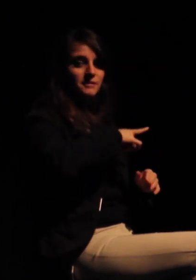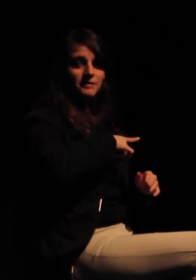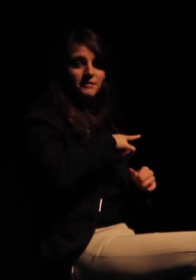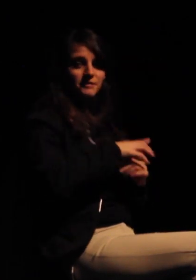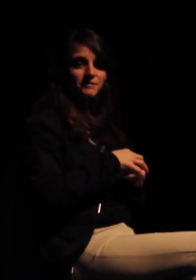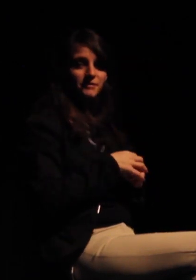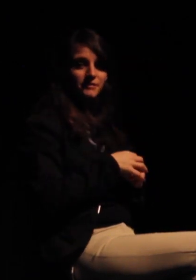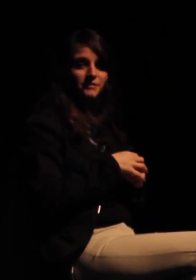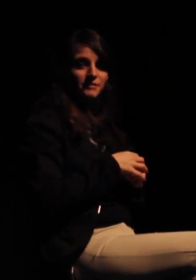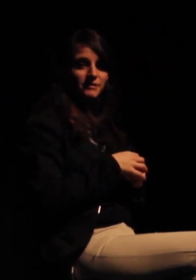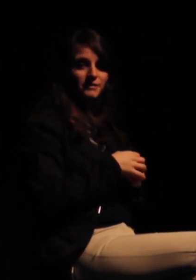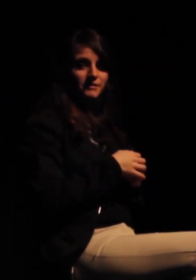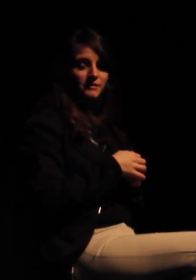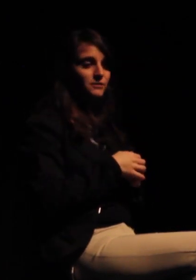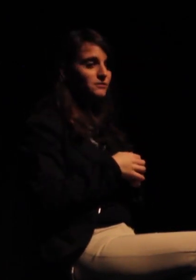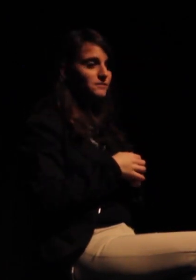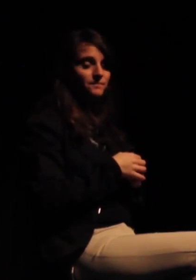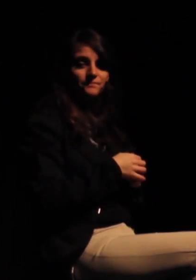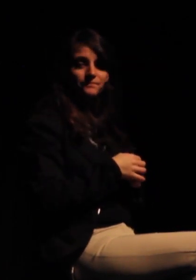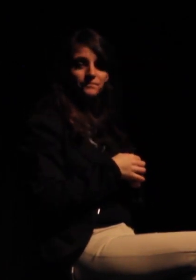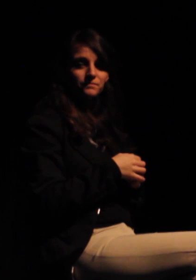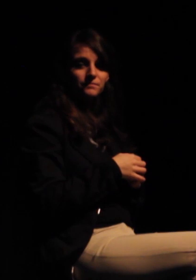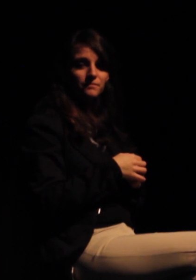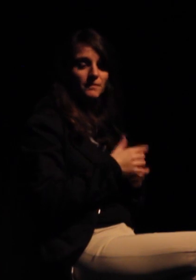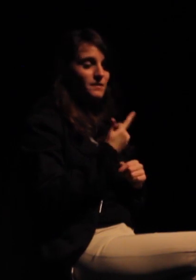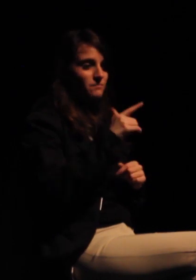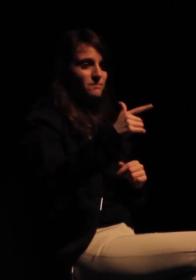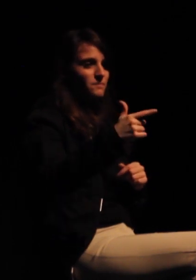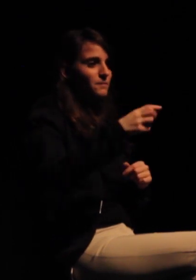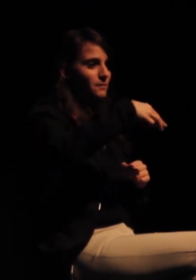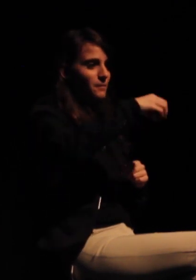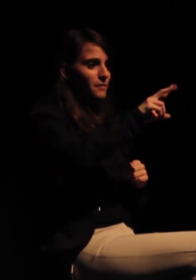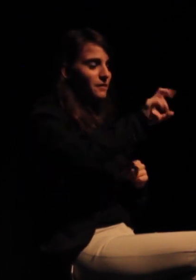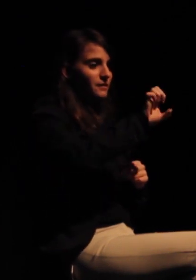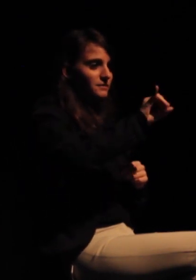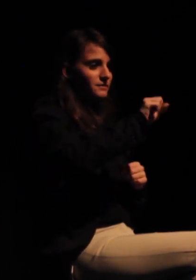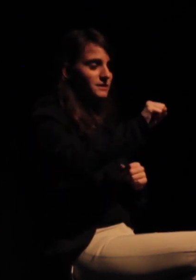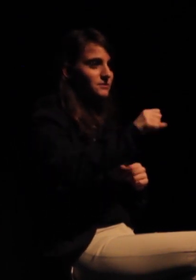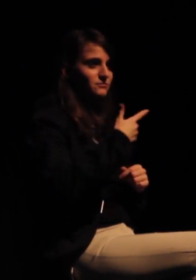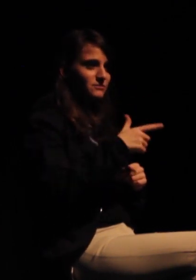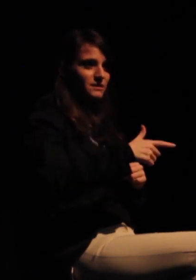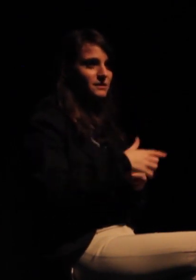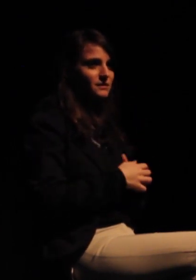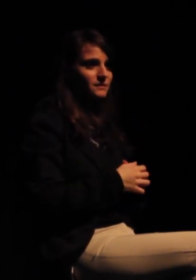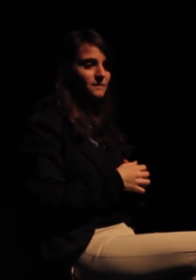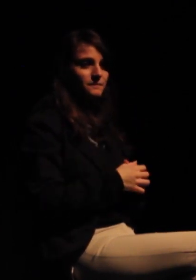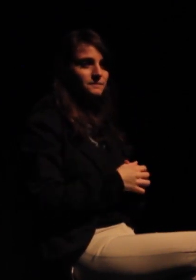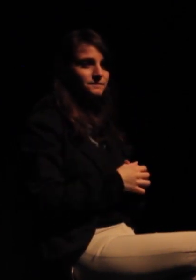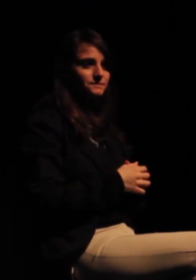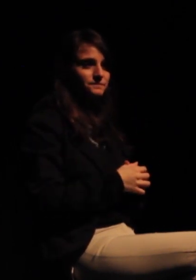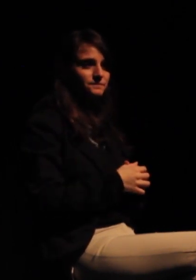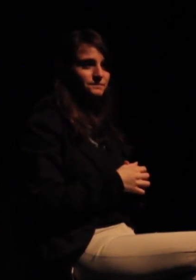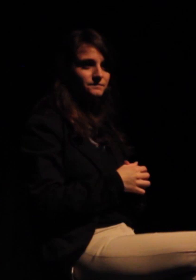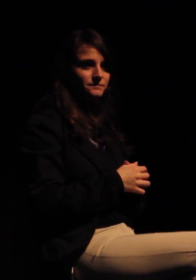as toalhinhas higiênicas. Porque naquela época não existia modas, não existia OB, não existia nada disso.